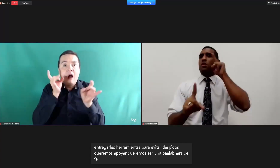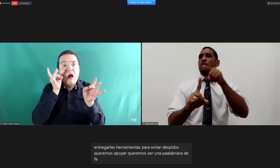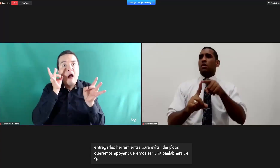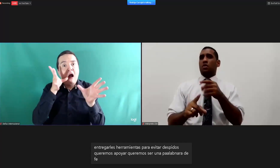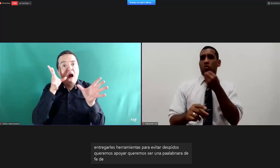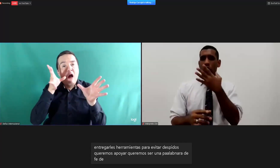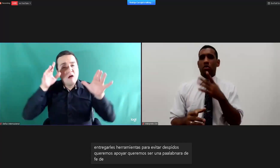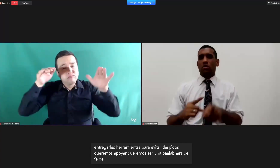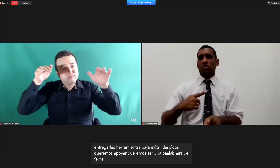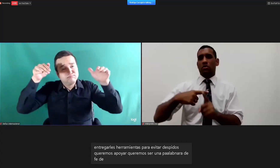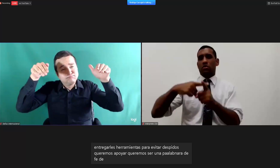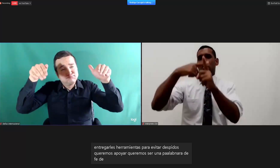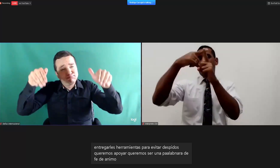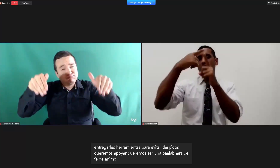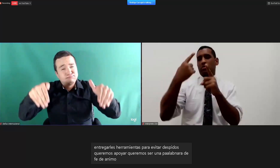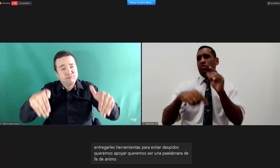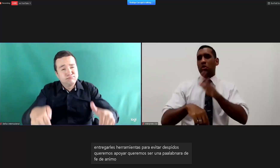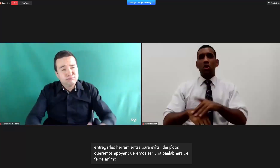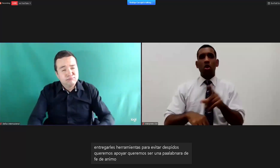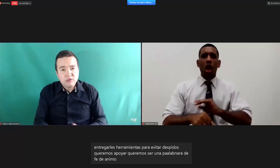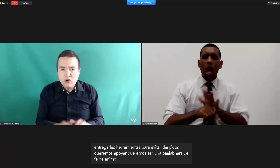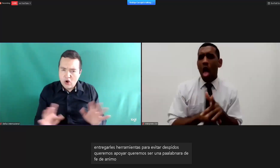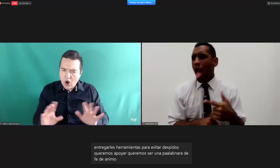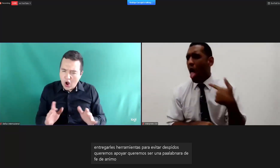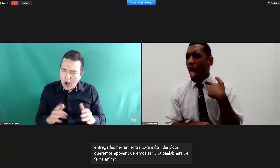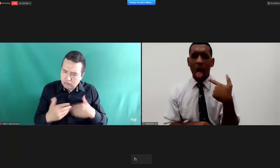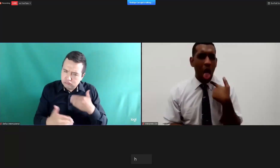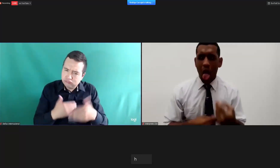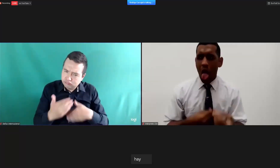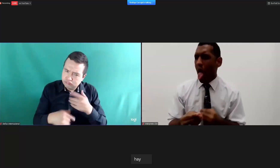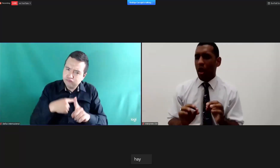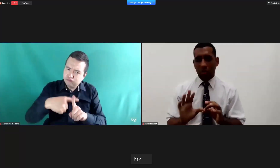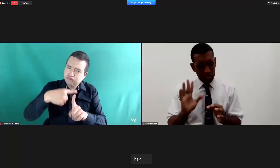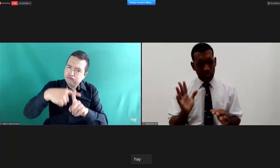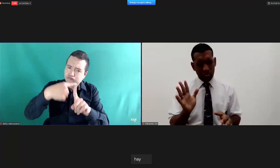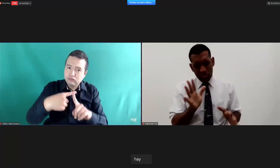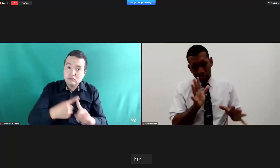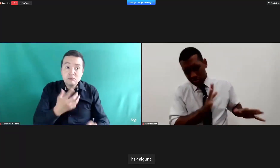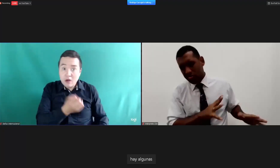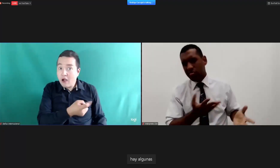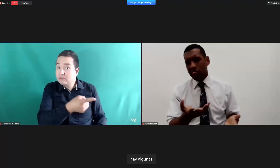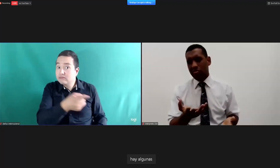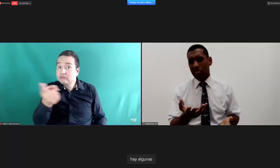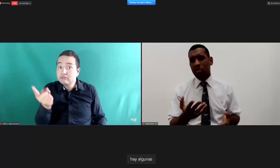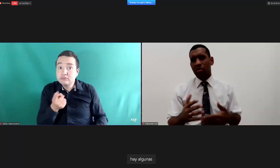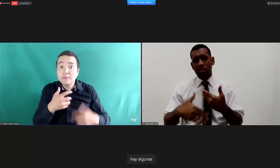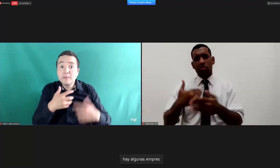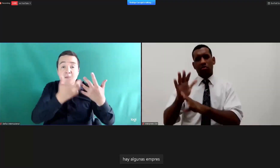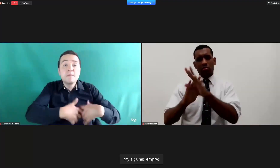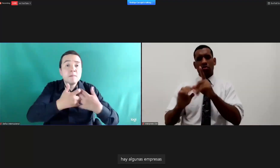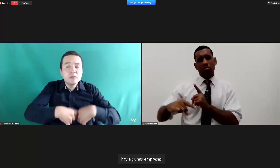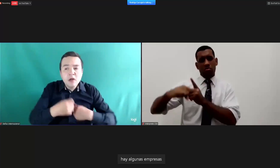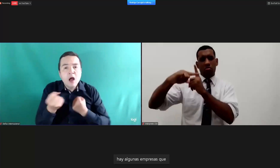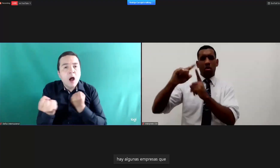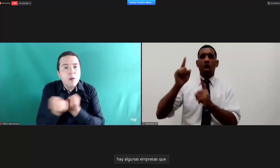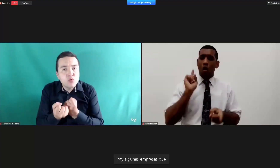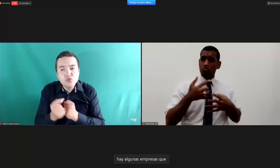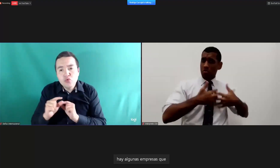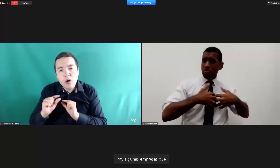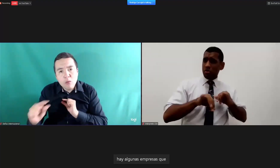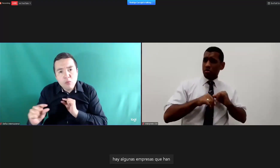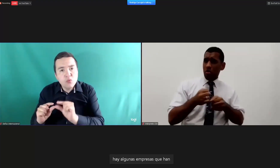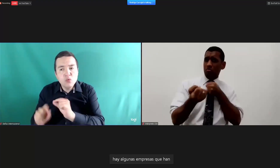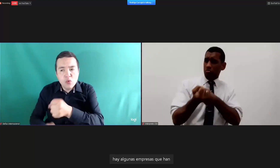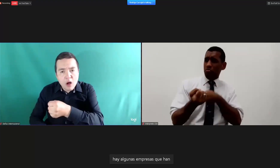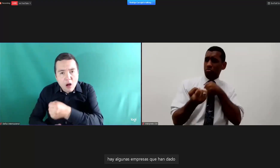ya está haciendo, ¿no? Hay algunas empresas que han dado apoyos a personas con discapacidad, han sido importantes apoyos, que